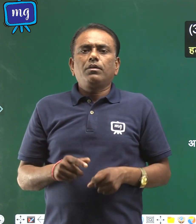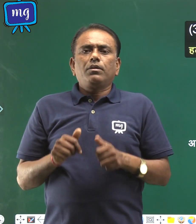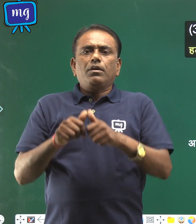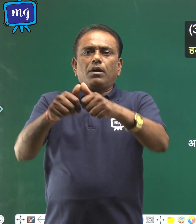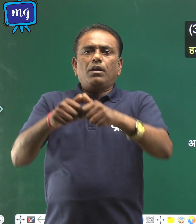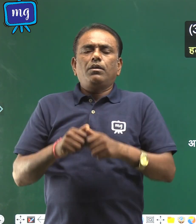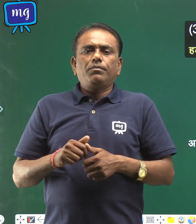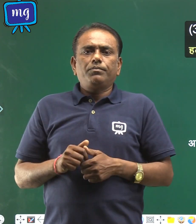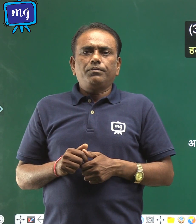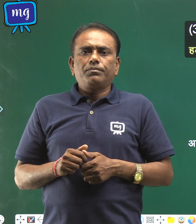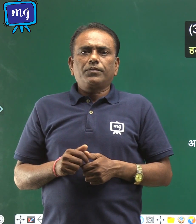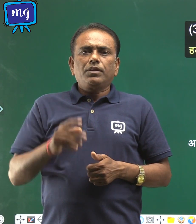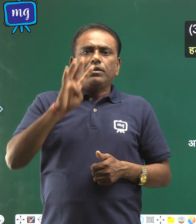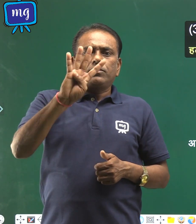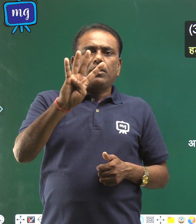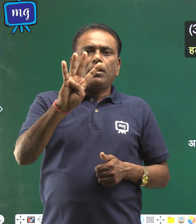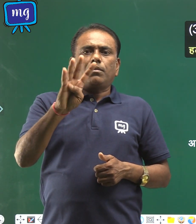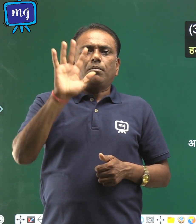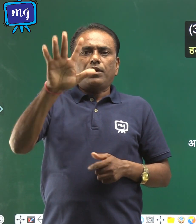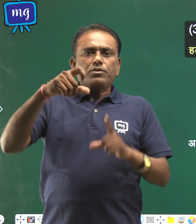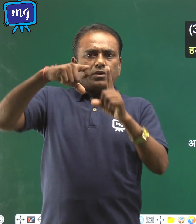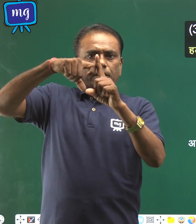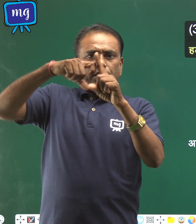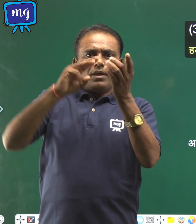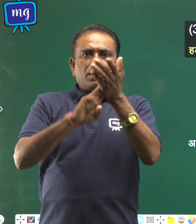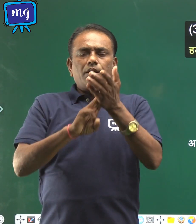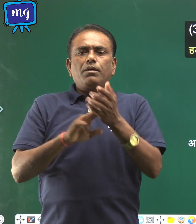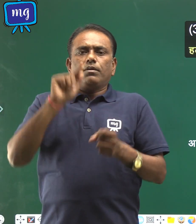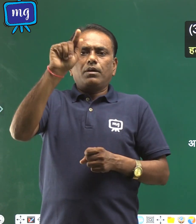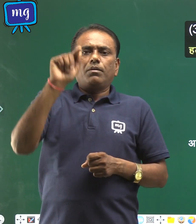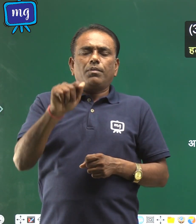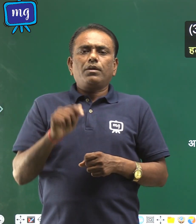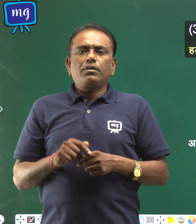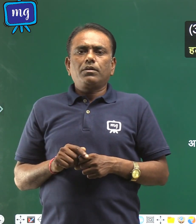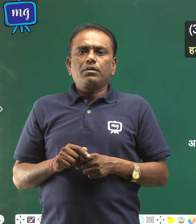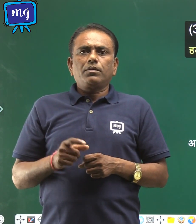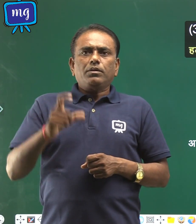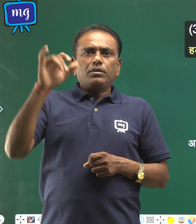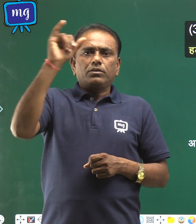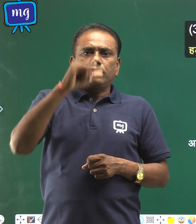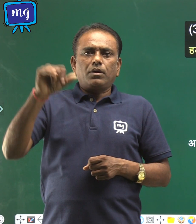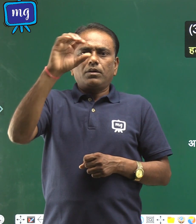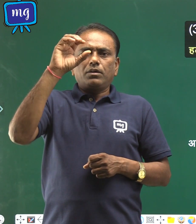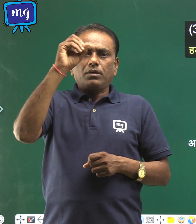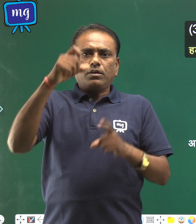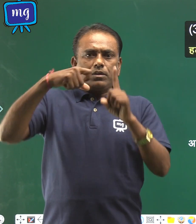हल 45 किलोमीटर अनुपात 60